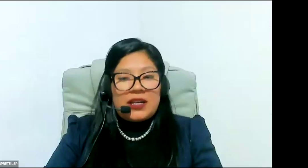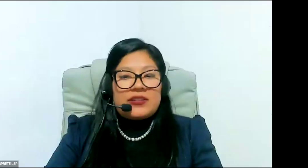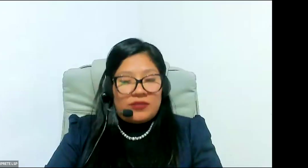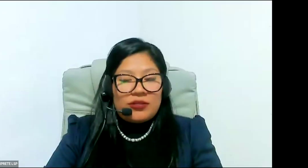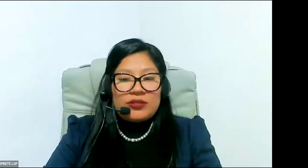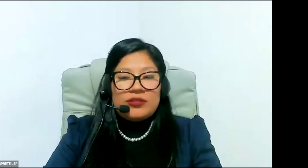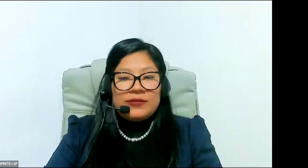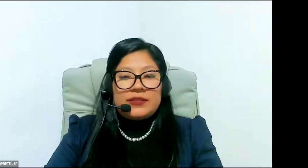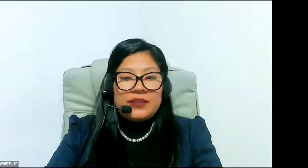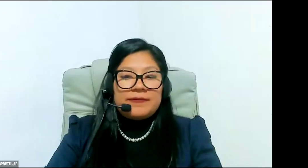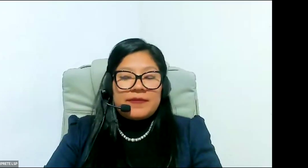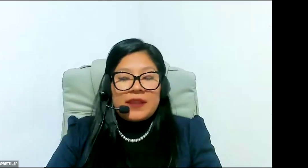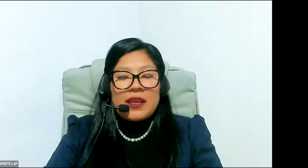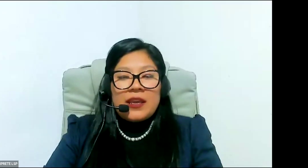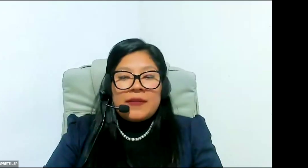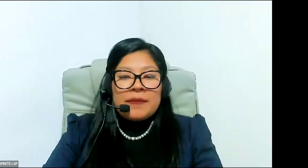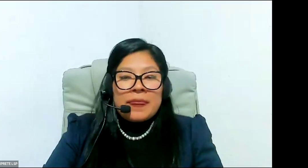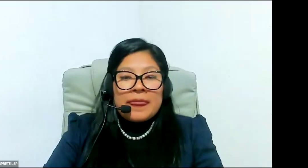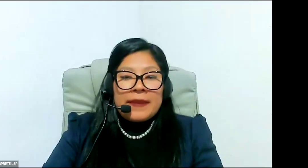sí ancash ocho